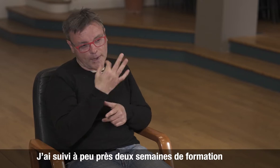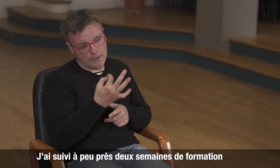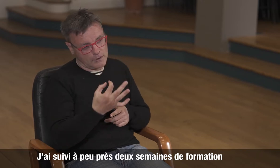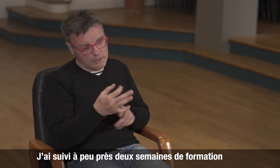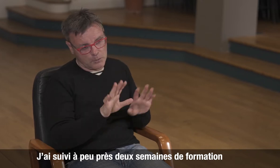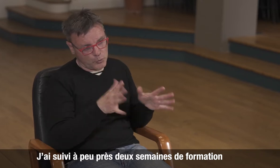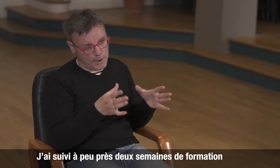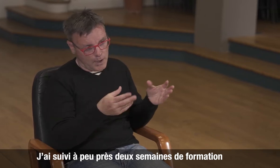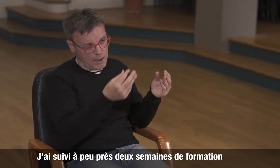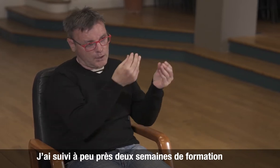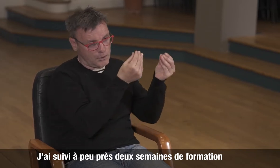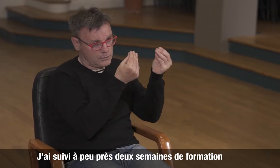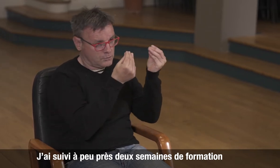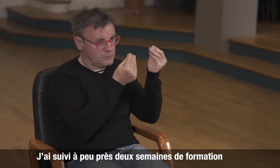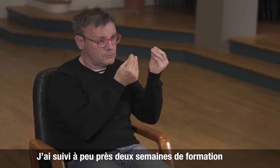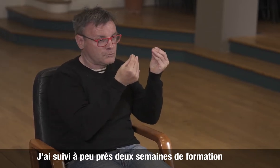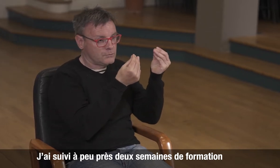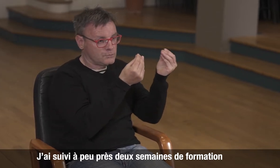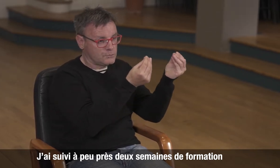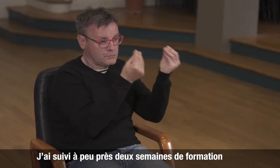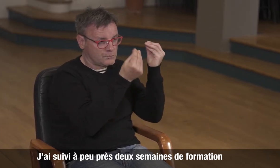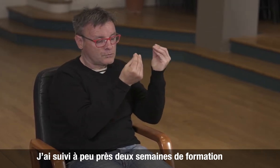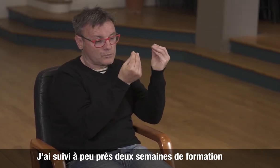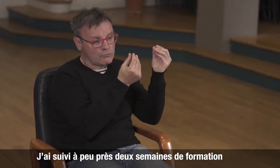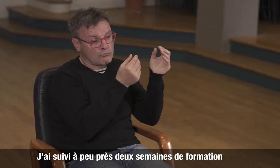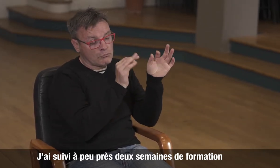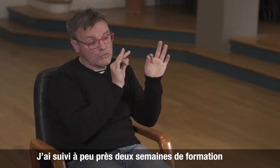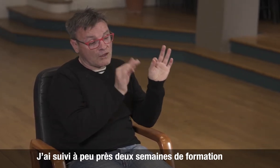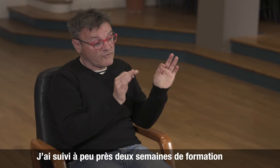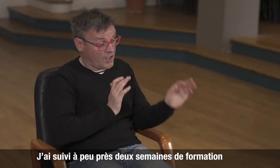J'ai suivi à peu près deux semaines de formation.